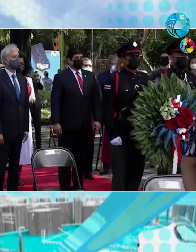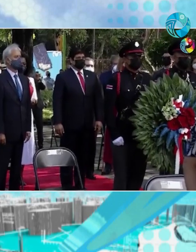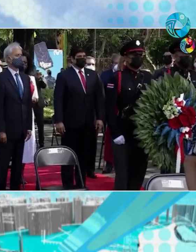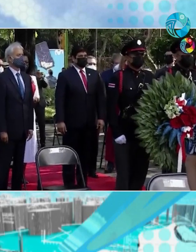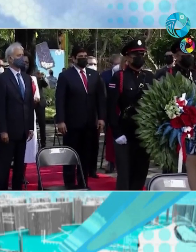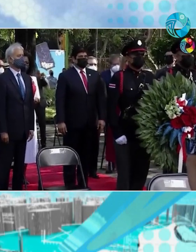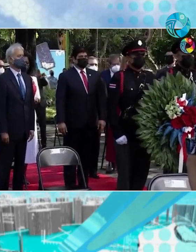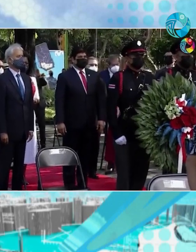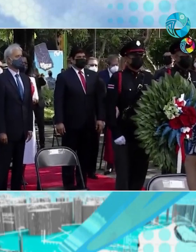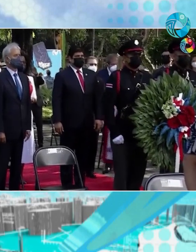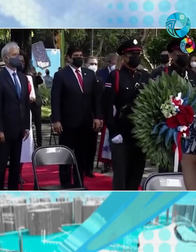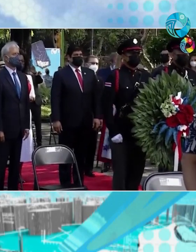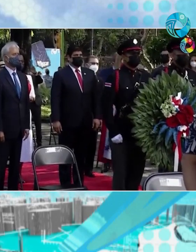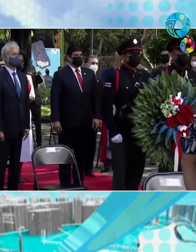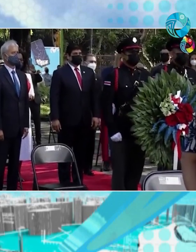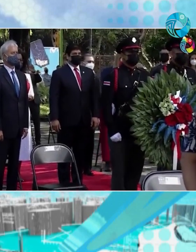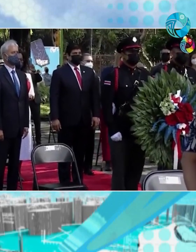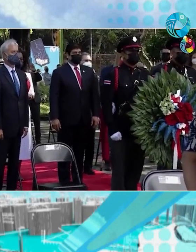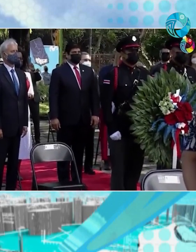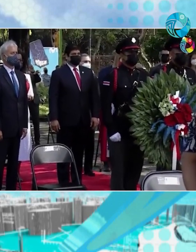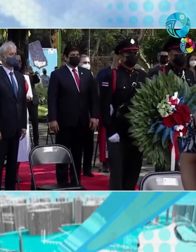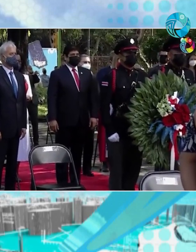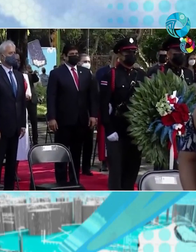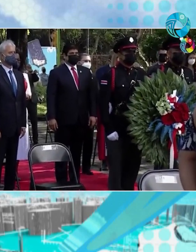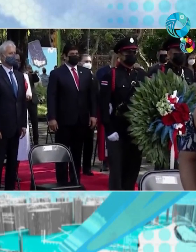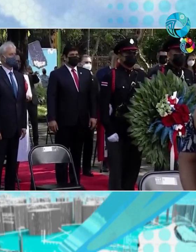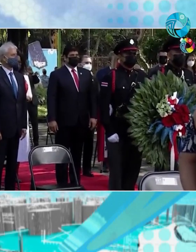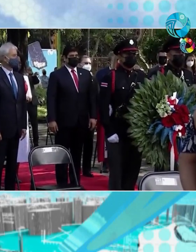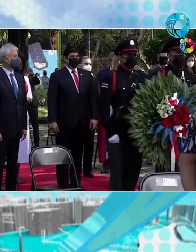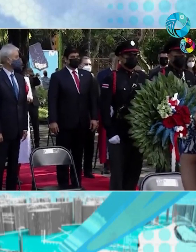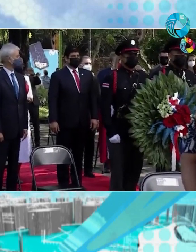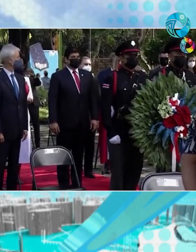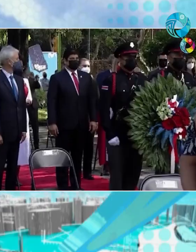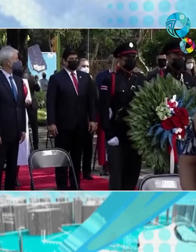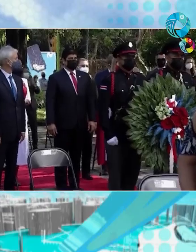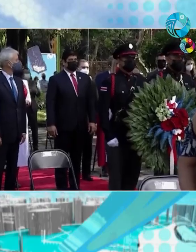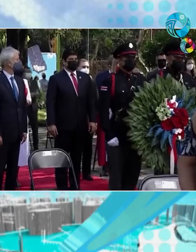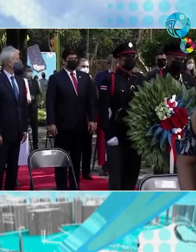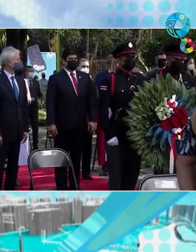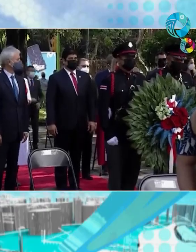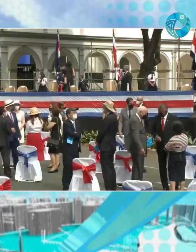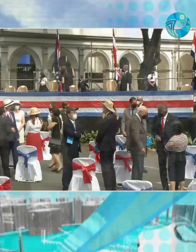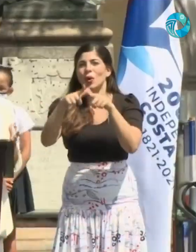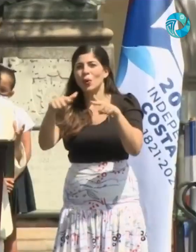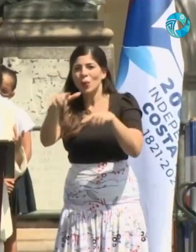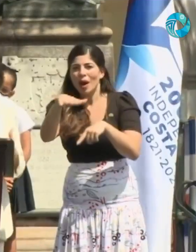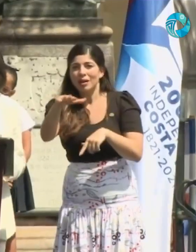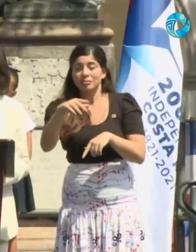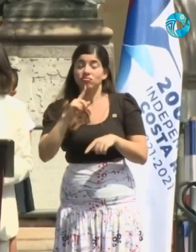las siguientes generaciones. Veamos lo que dijo la ministra de Cultura.